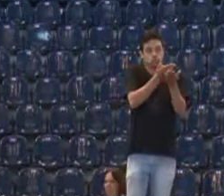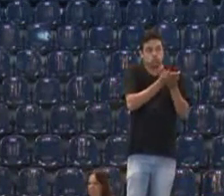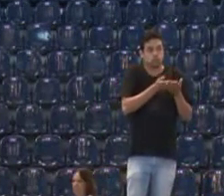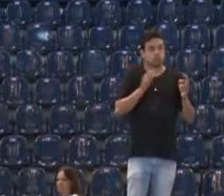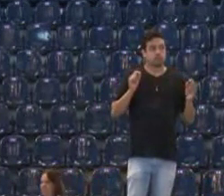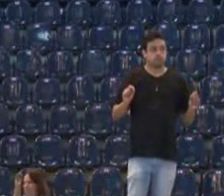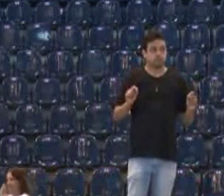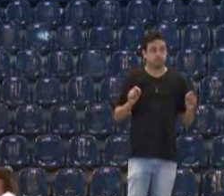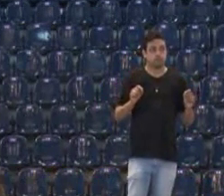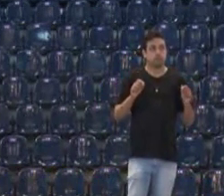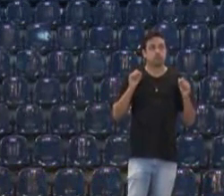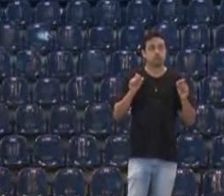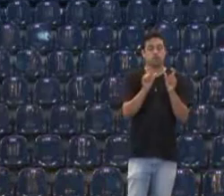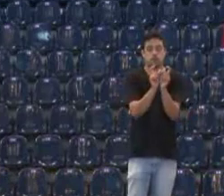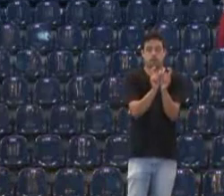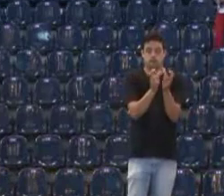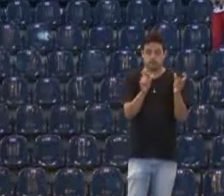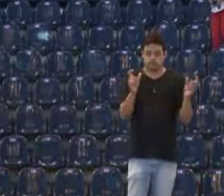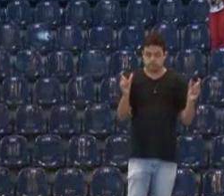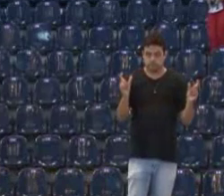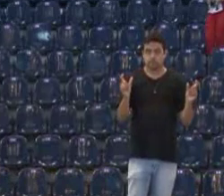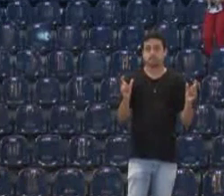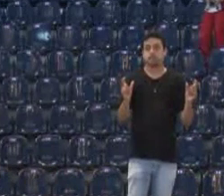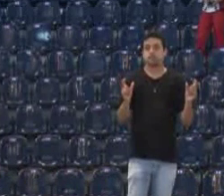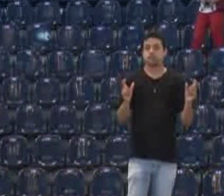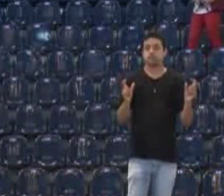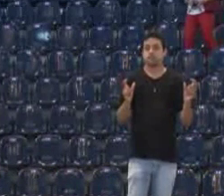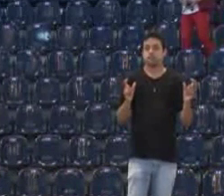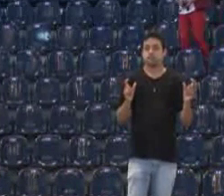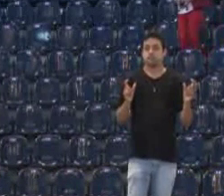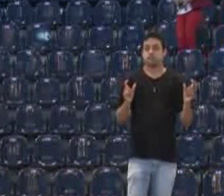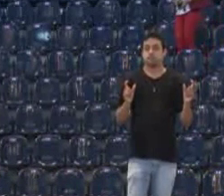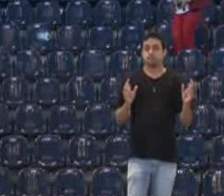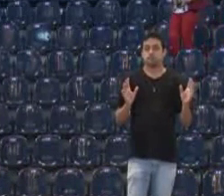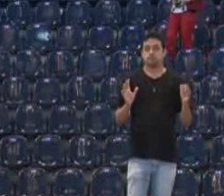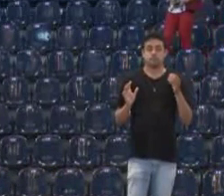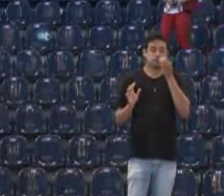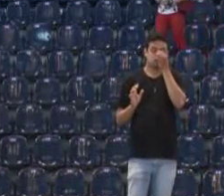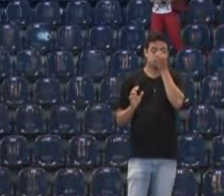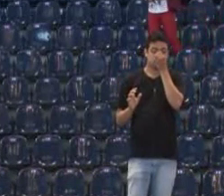certo? Pegue uma boa gramática, tá?